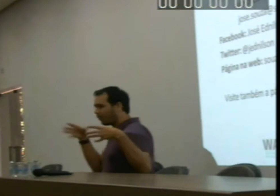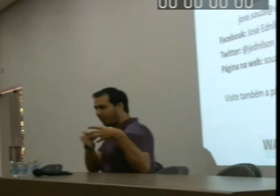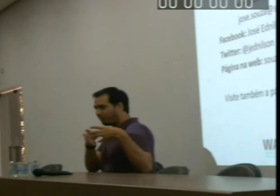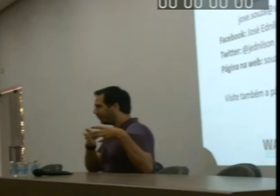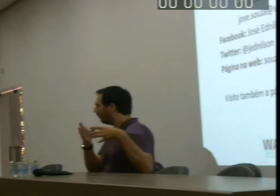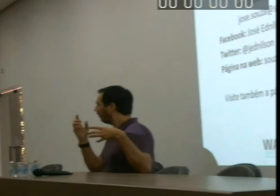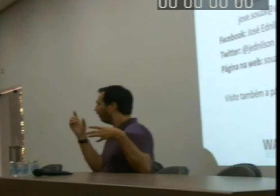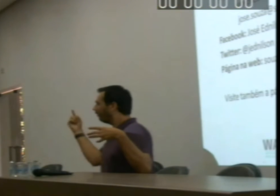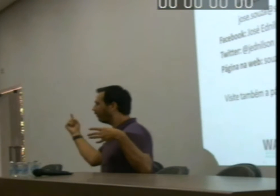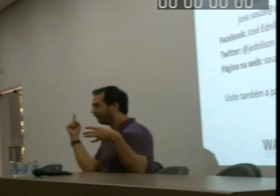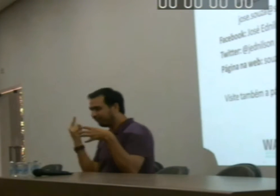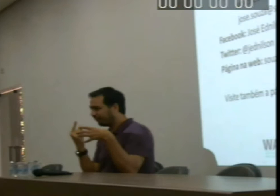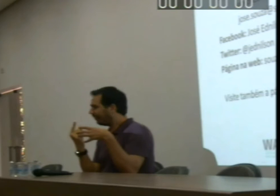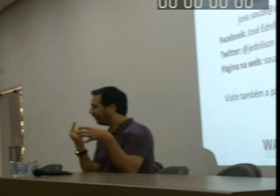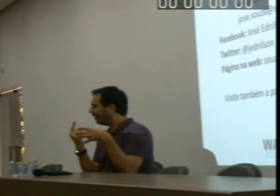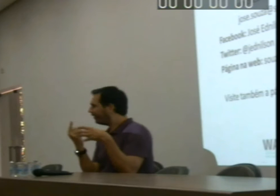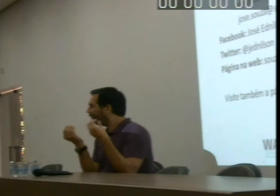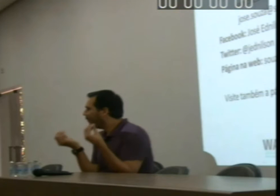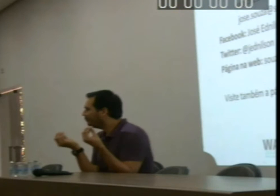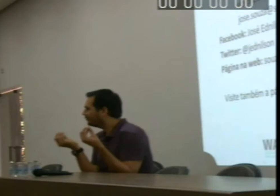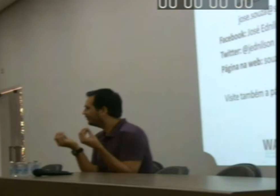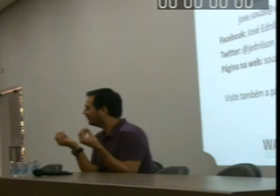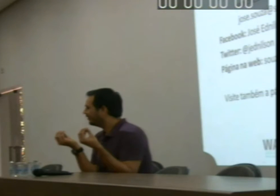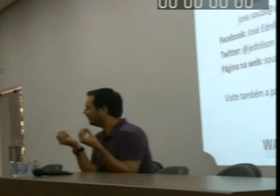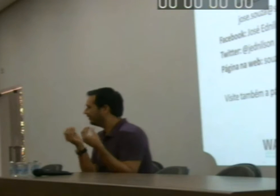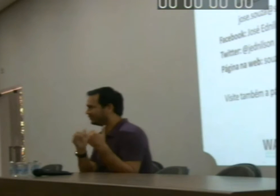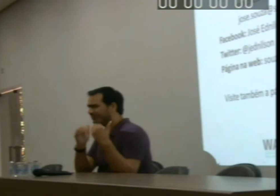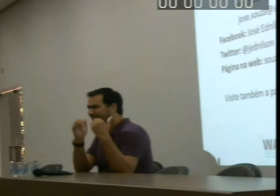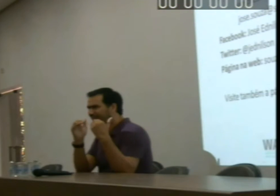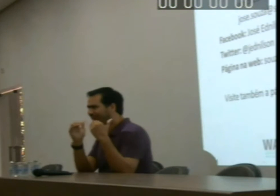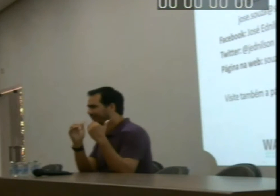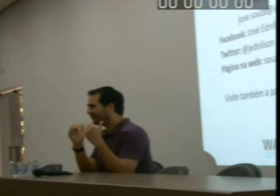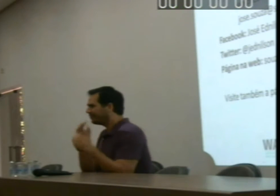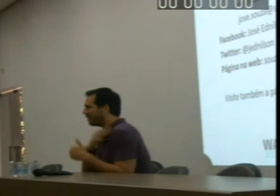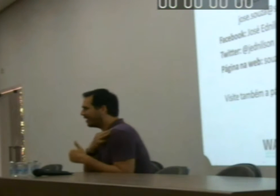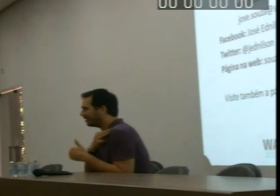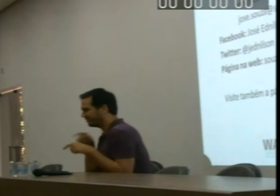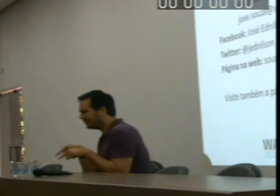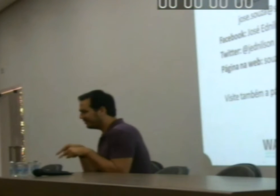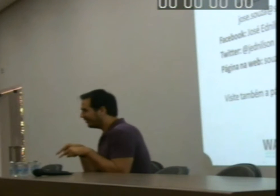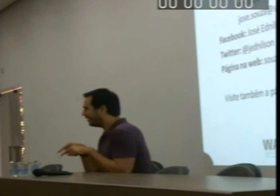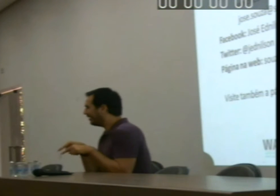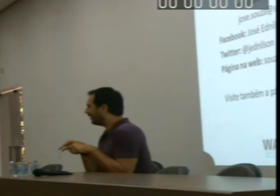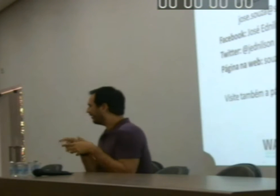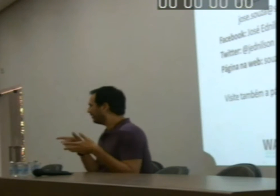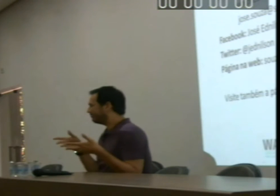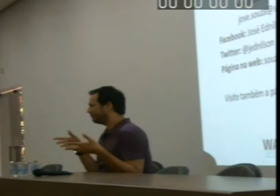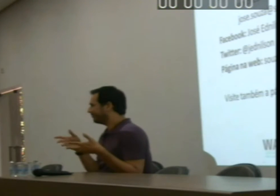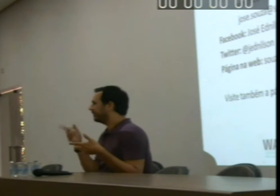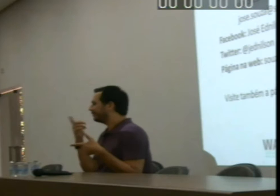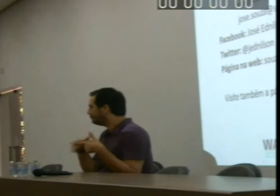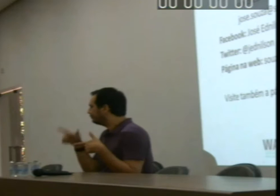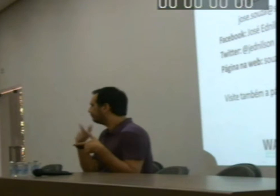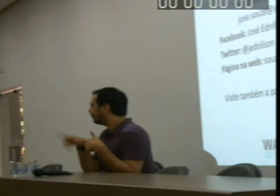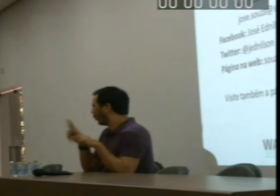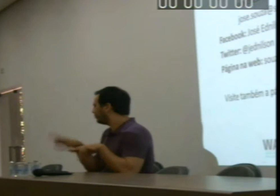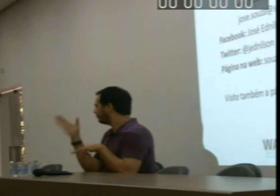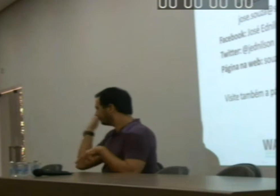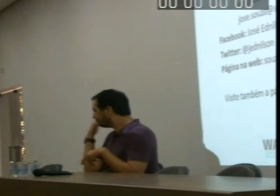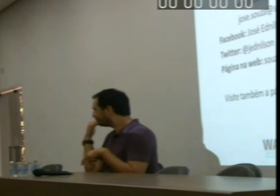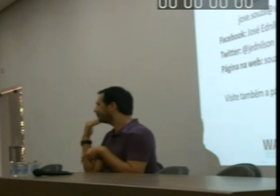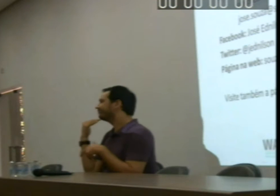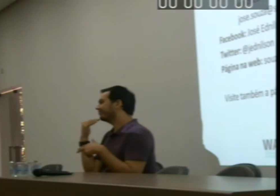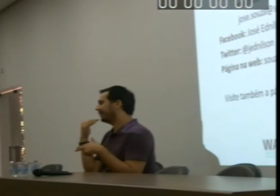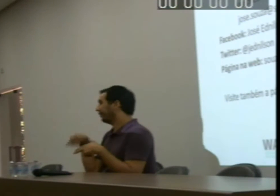como que discrepância como que isso acontece então um exterior remédio na mesma instituição então é um